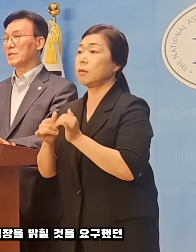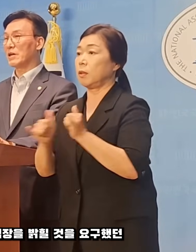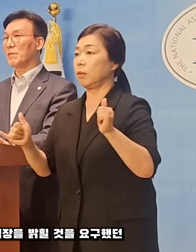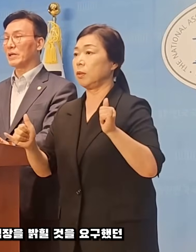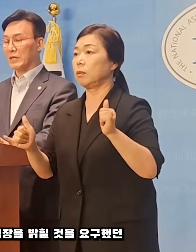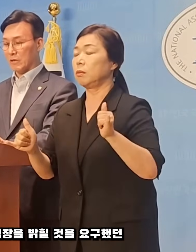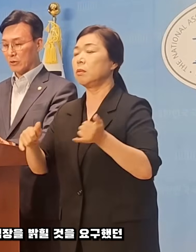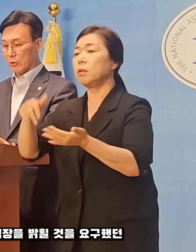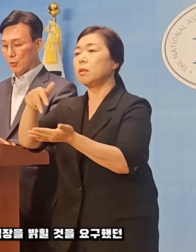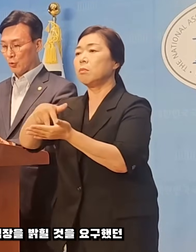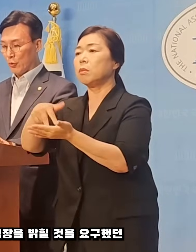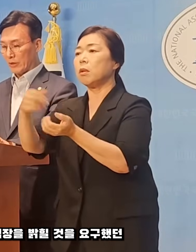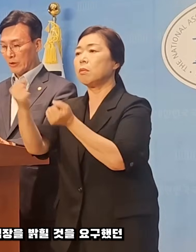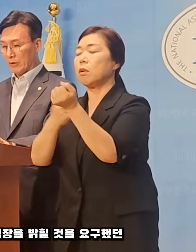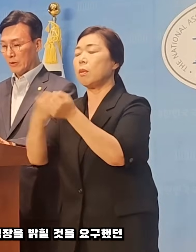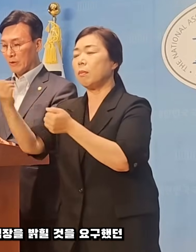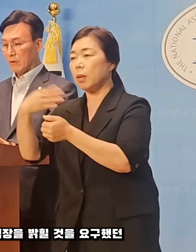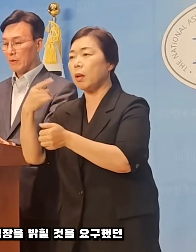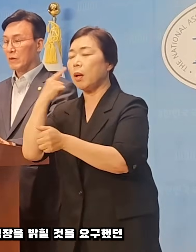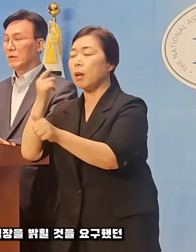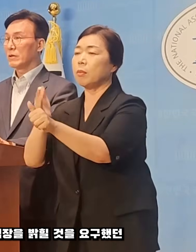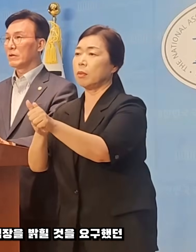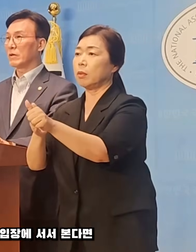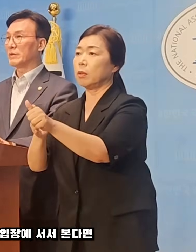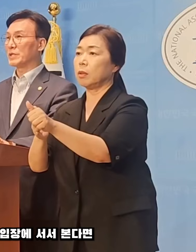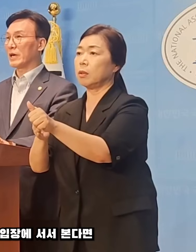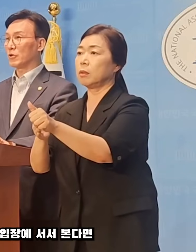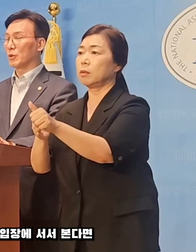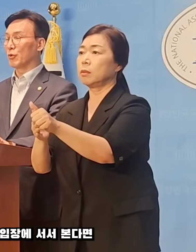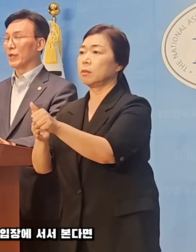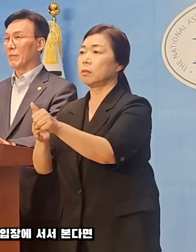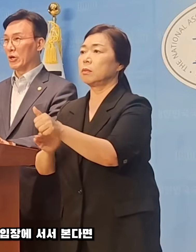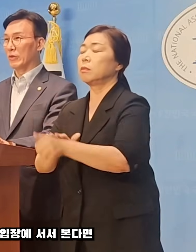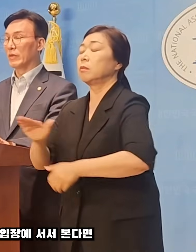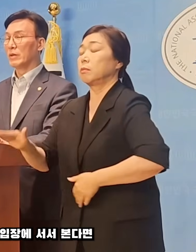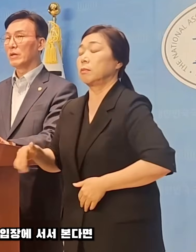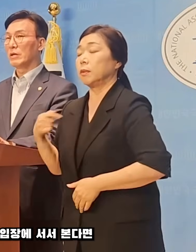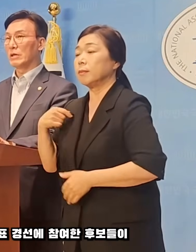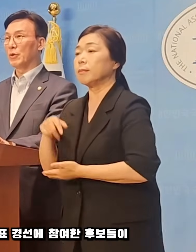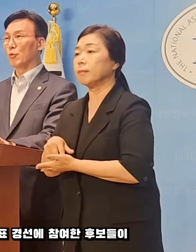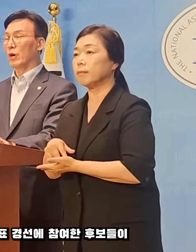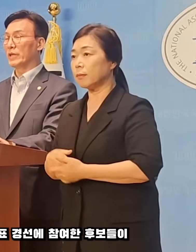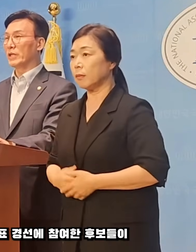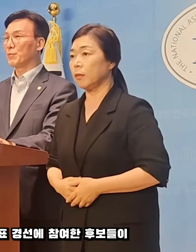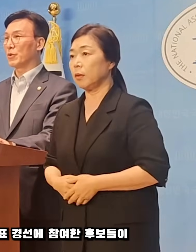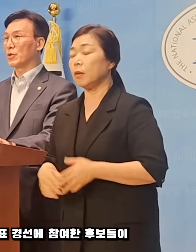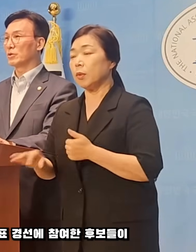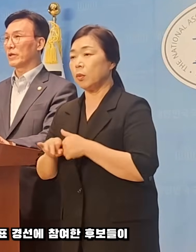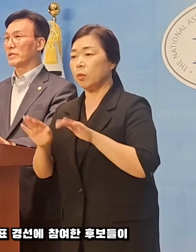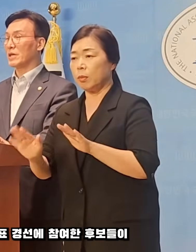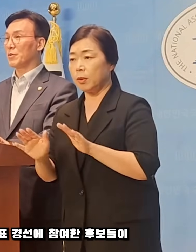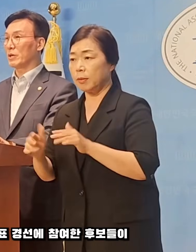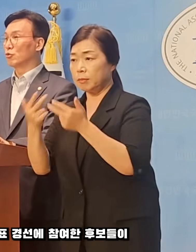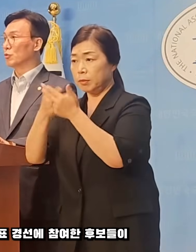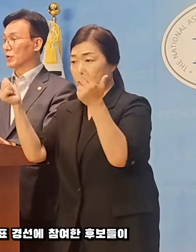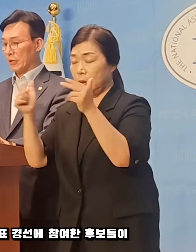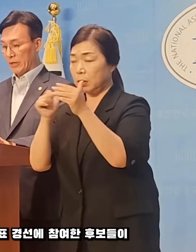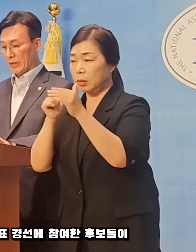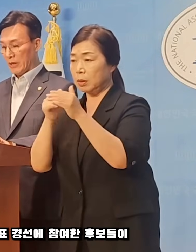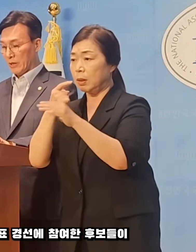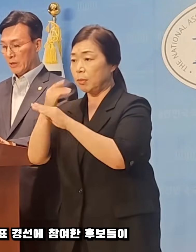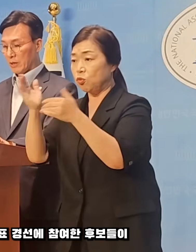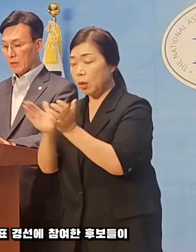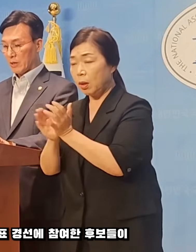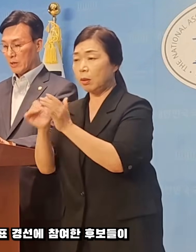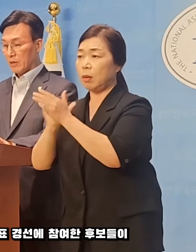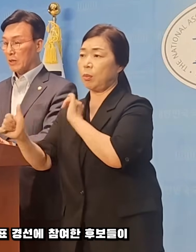당당하게 입장을 밝힐 것을 요구했던 그런 입장에 서서 본다면 이번 원내대표 경선에 참여한 후보들이